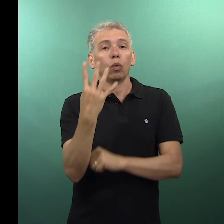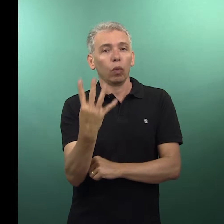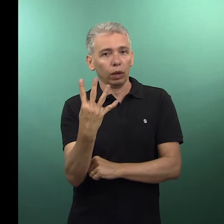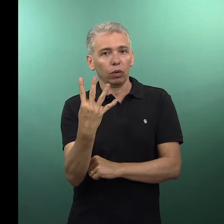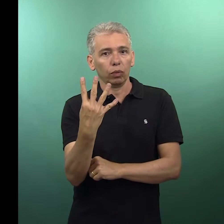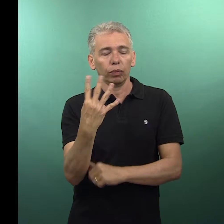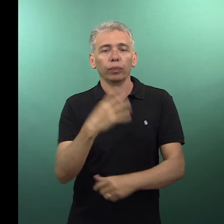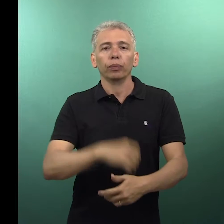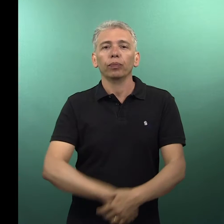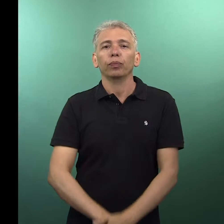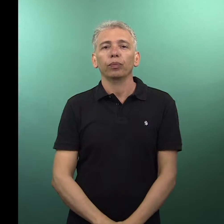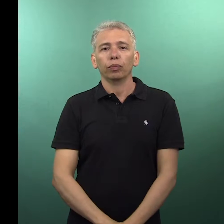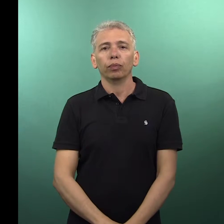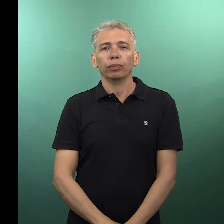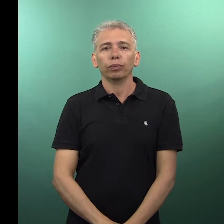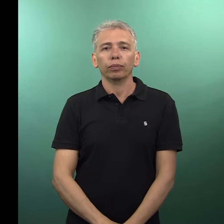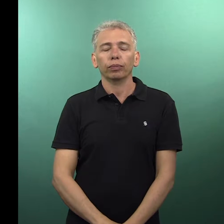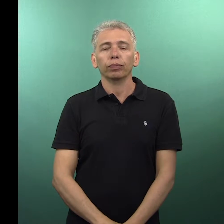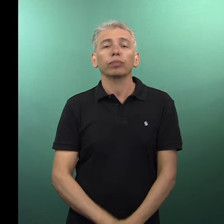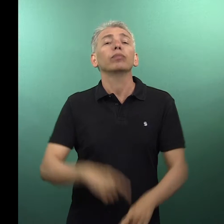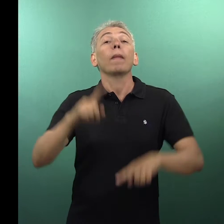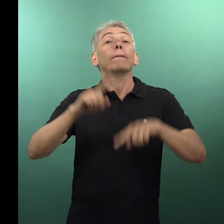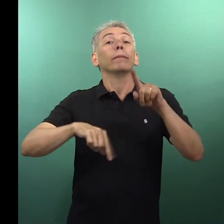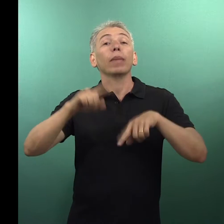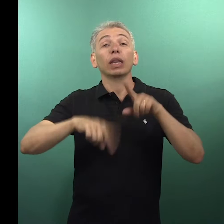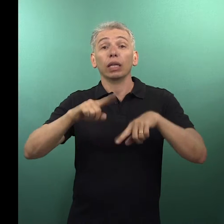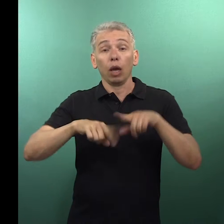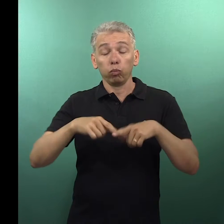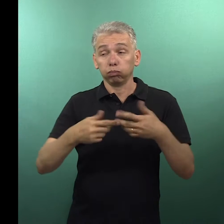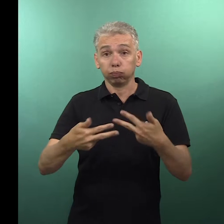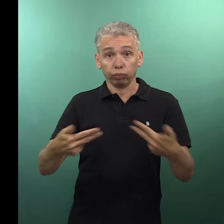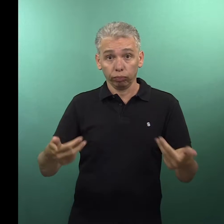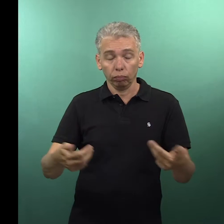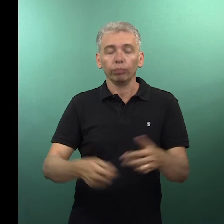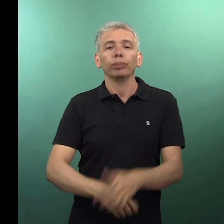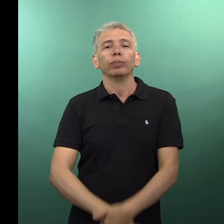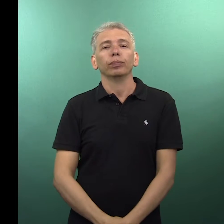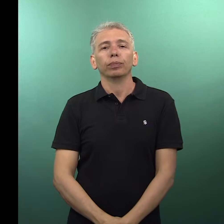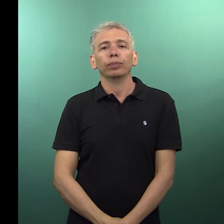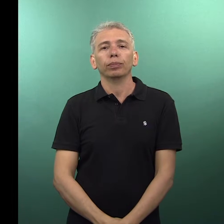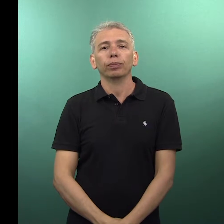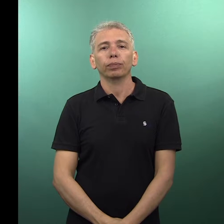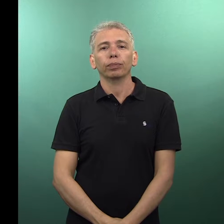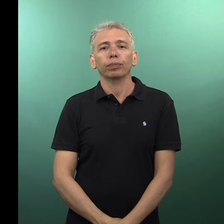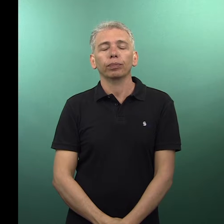o capítulo 4 dos equipamentos artigo 24 os equipamentos empregados na